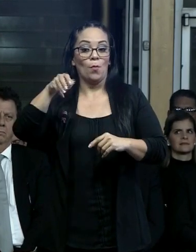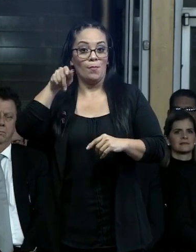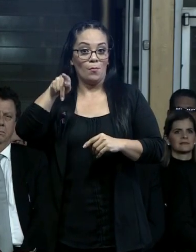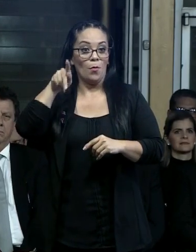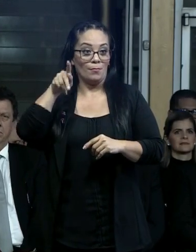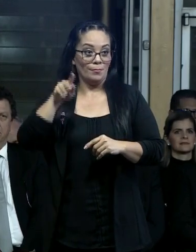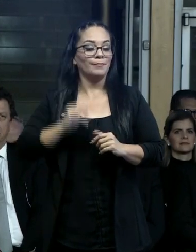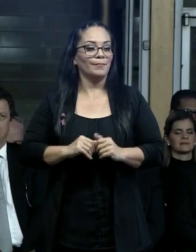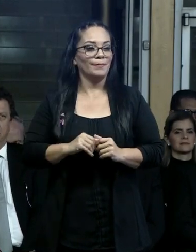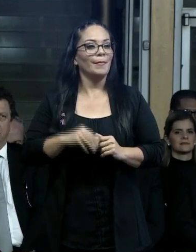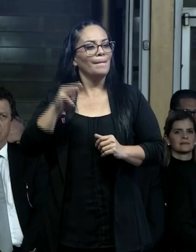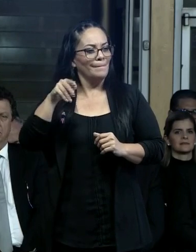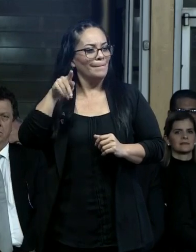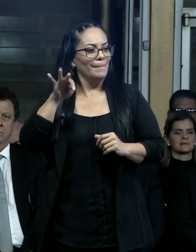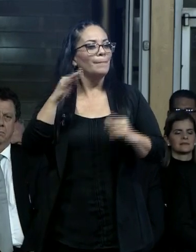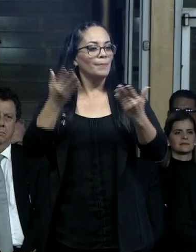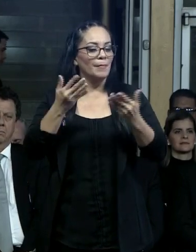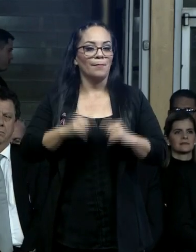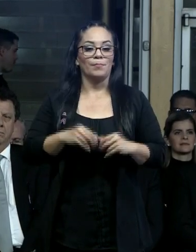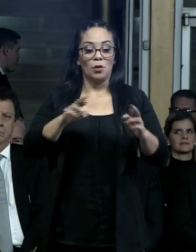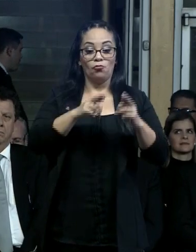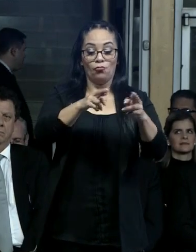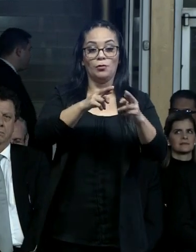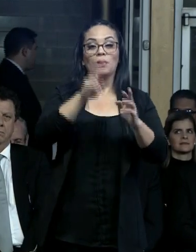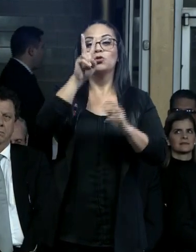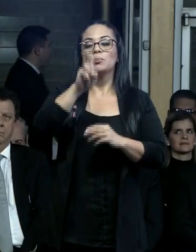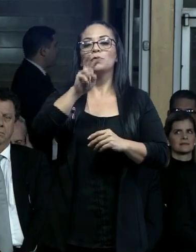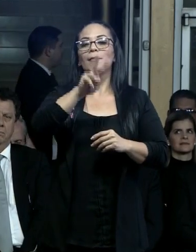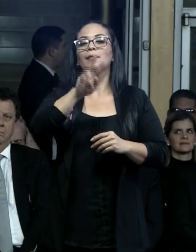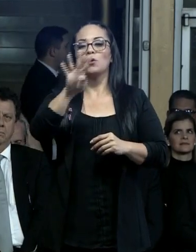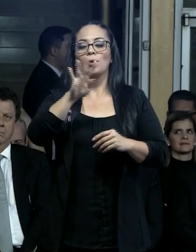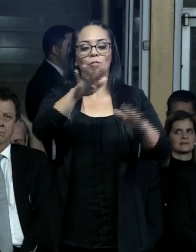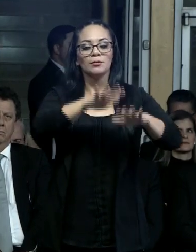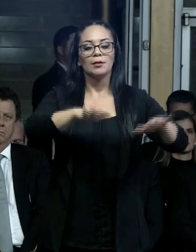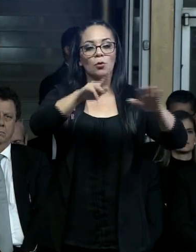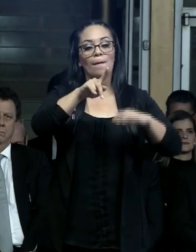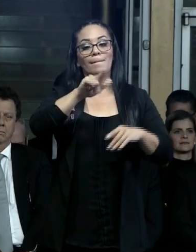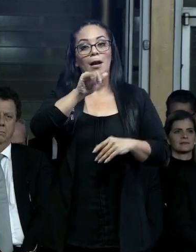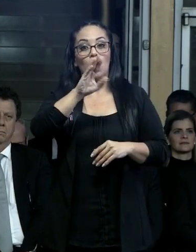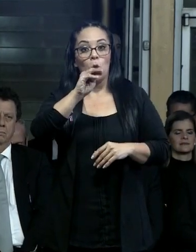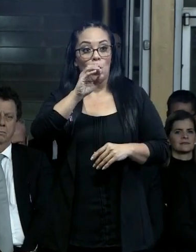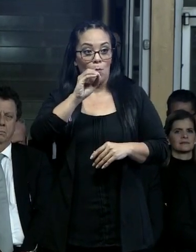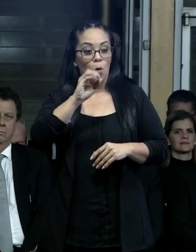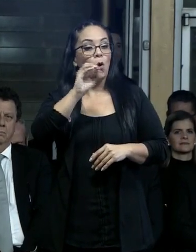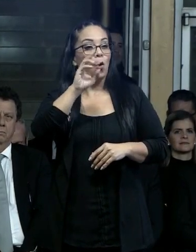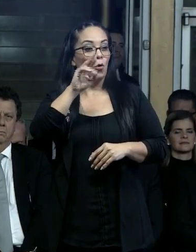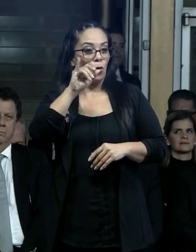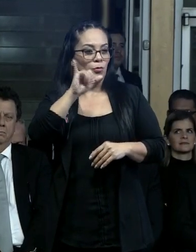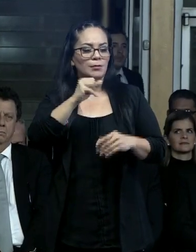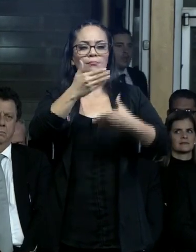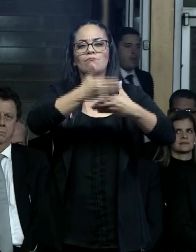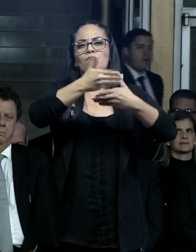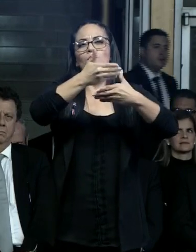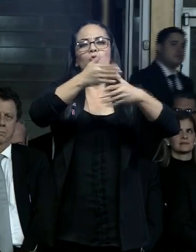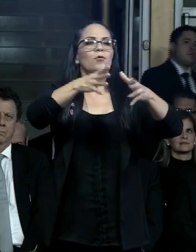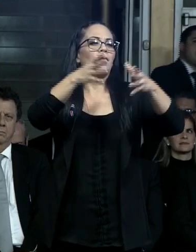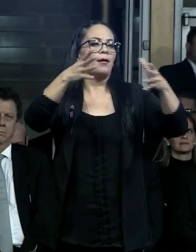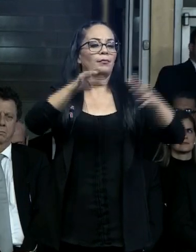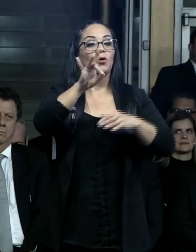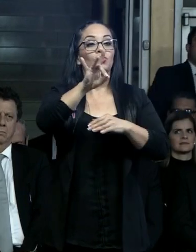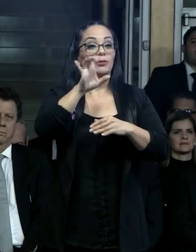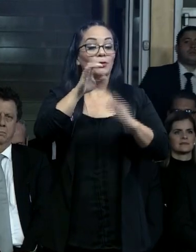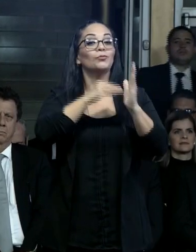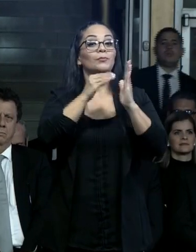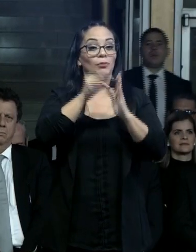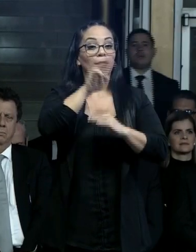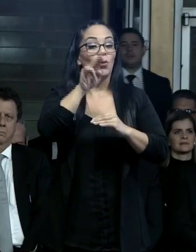Transportes. En la ruta 224 en el sector de Palomo de Orosi construimos un muro gigante de 800